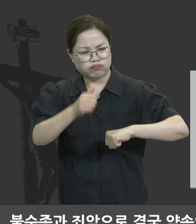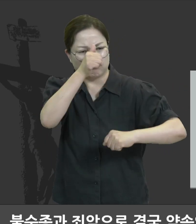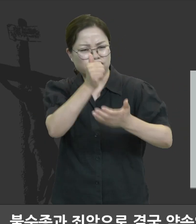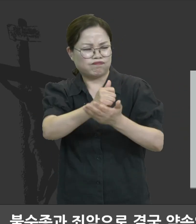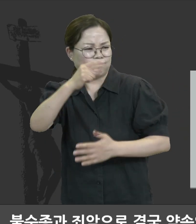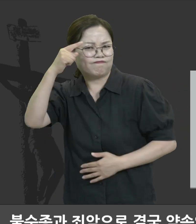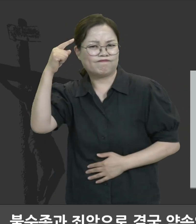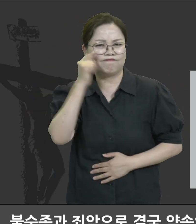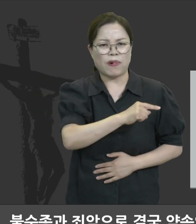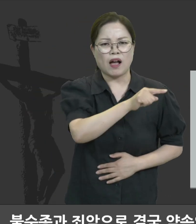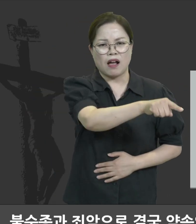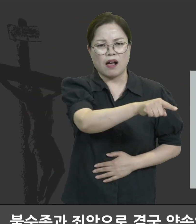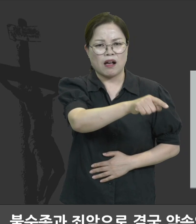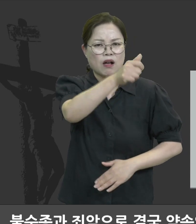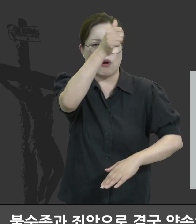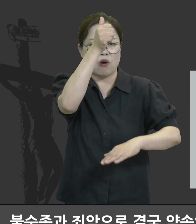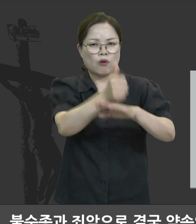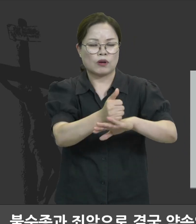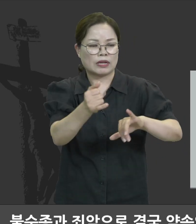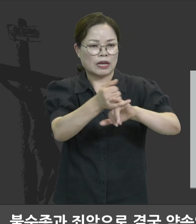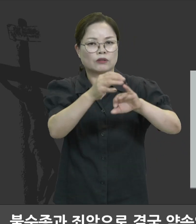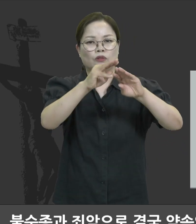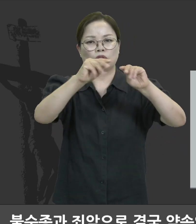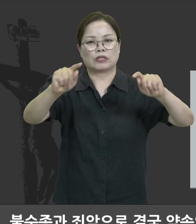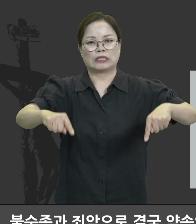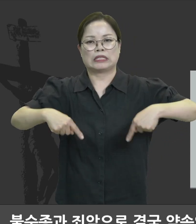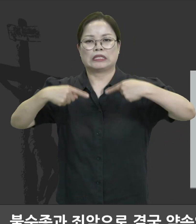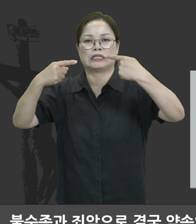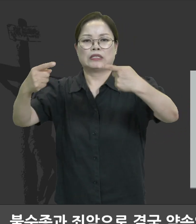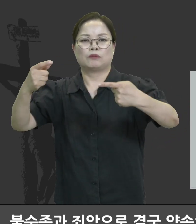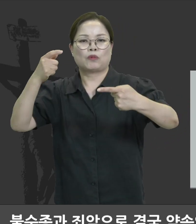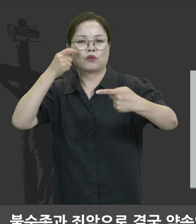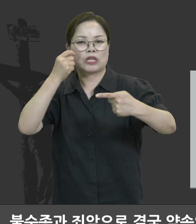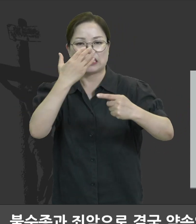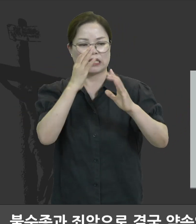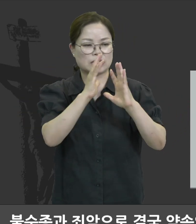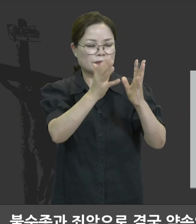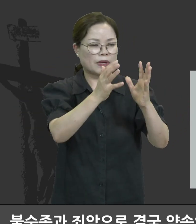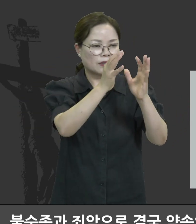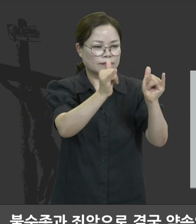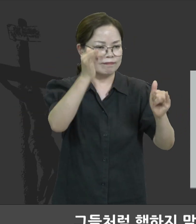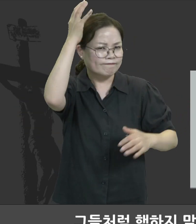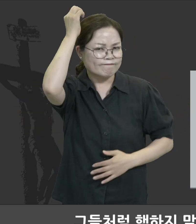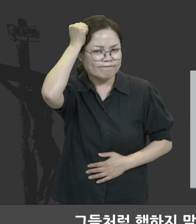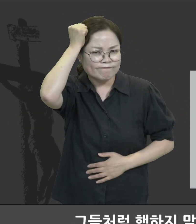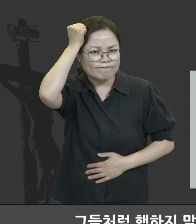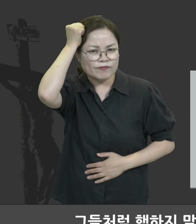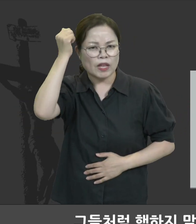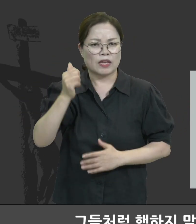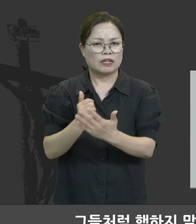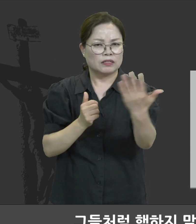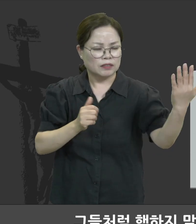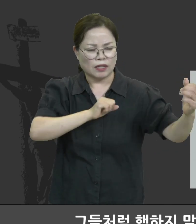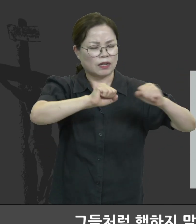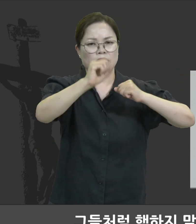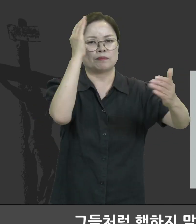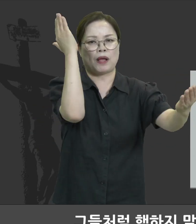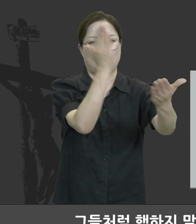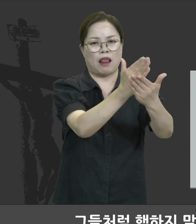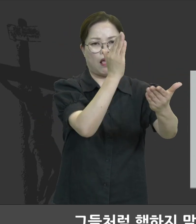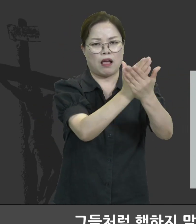불순종과 죄악으로 결국 약속의 땅에 들어가지 못했던 이스라엘을 기억하며 그들처럼 행하지